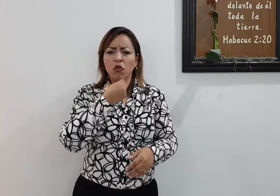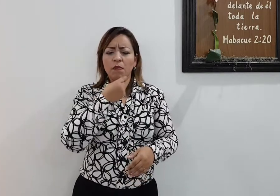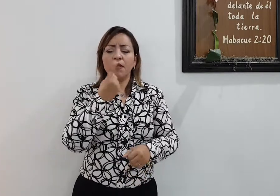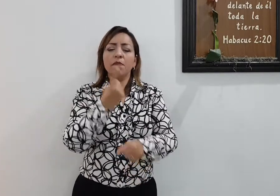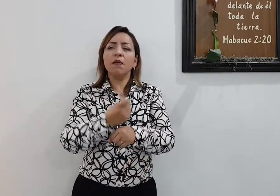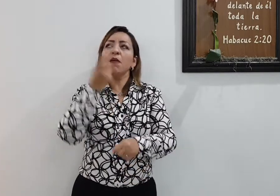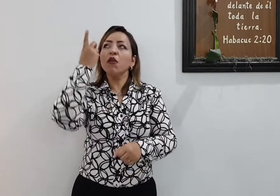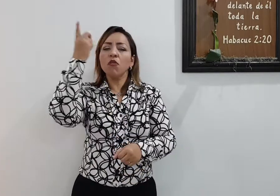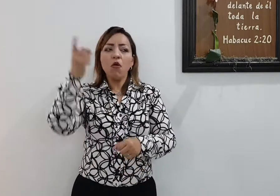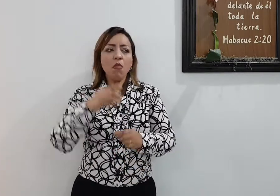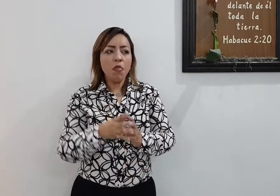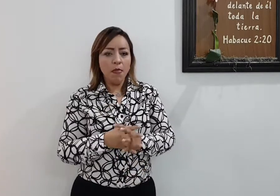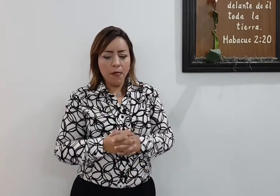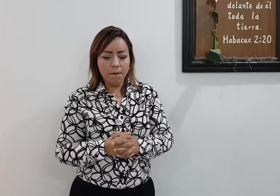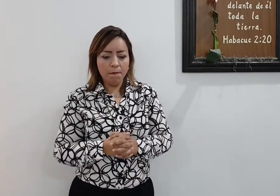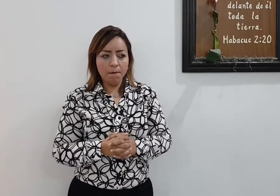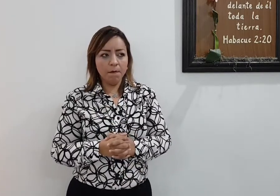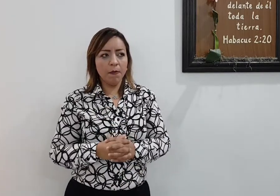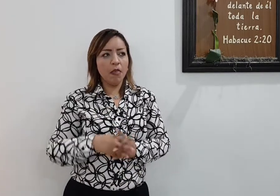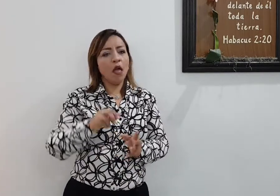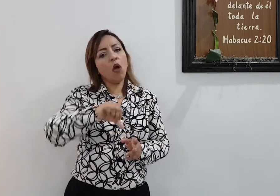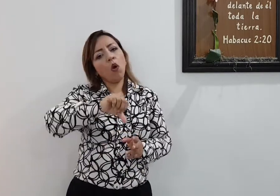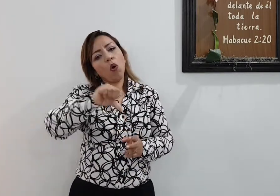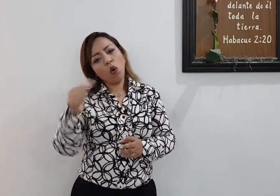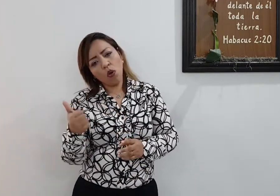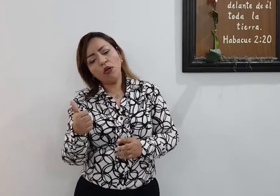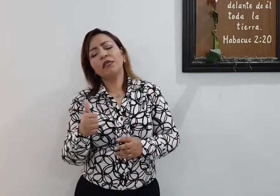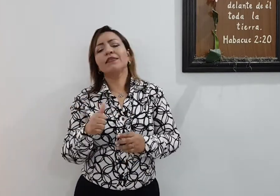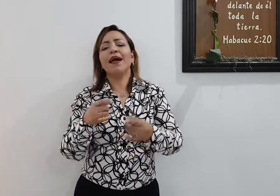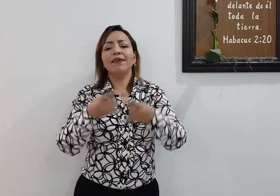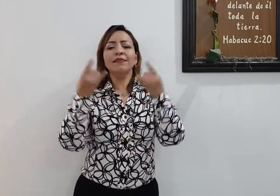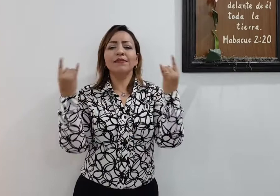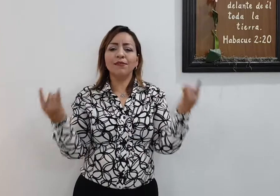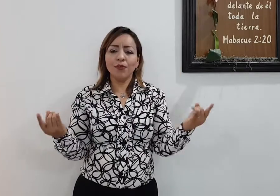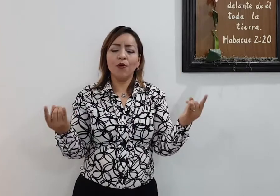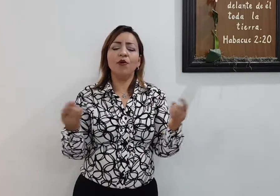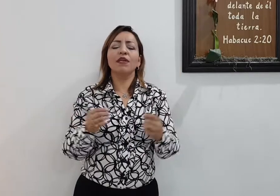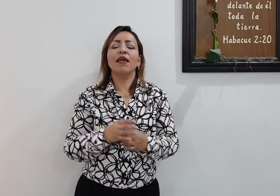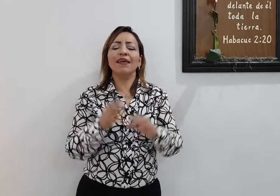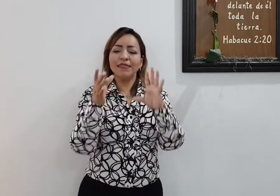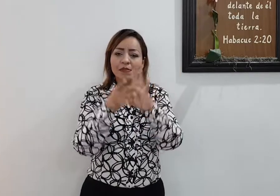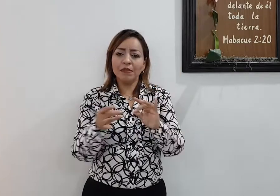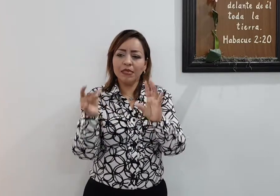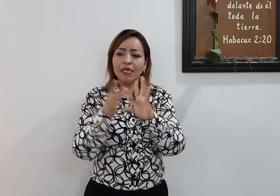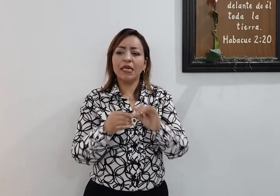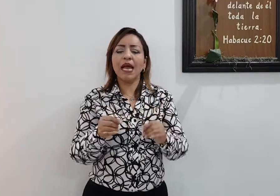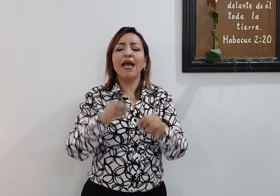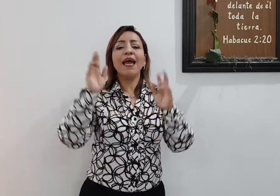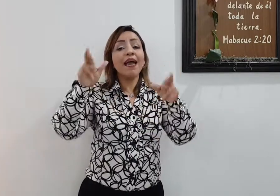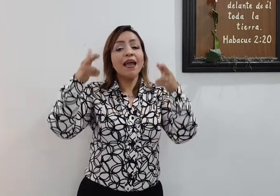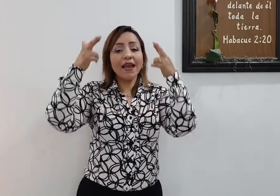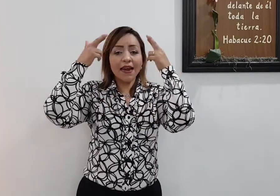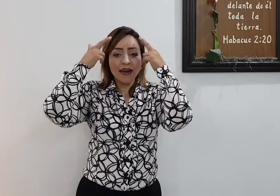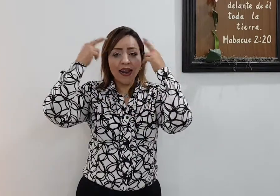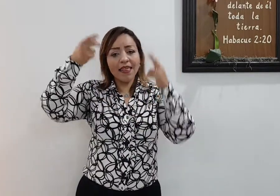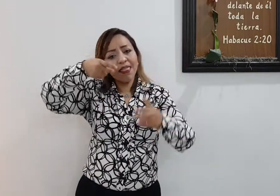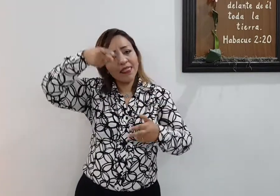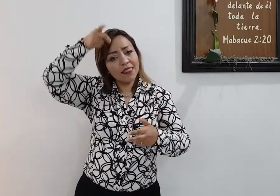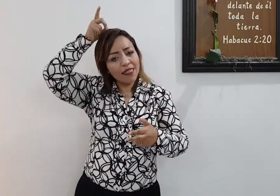en adulterio, y entonces estaba contristado sobremanera, porque Dios dijo: